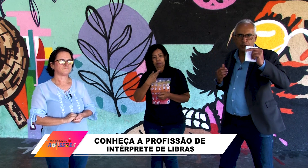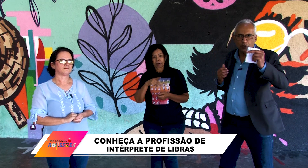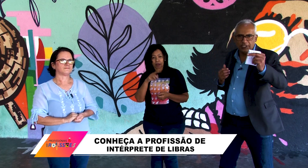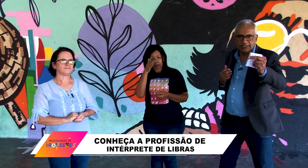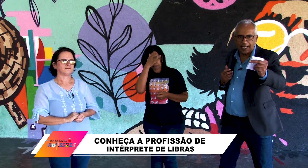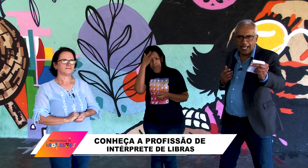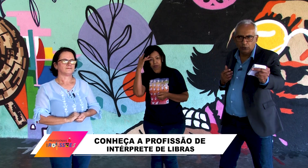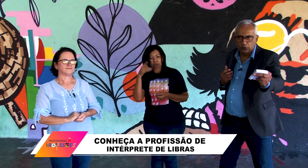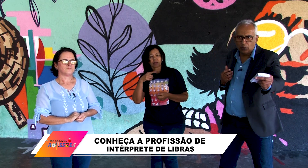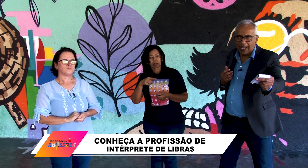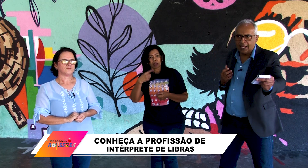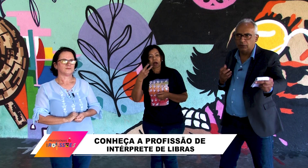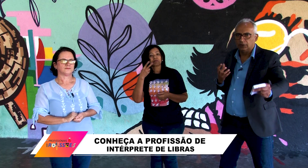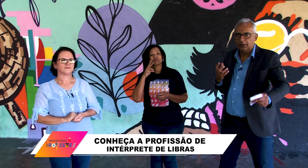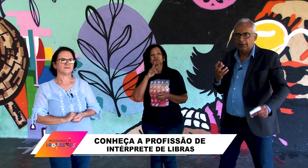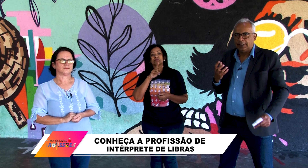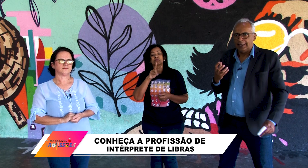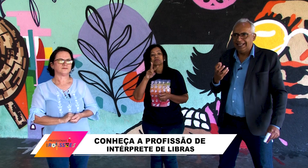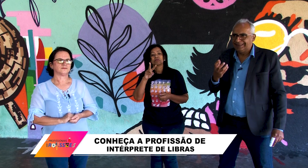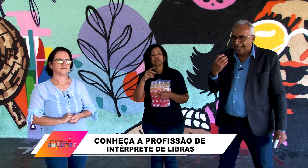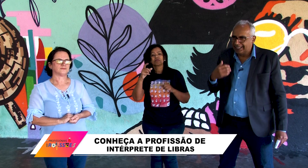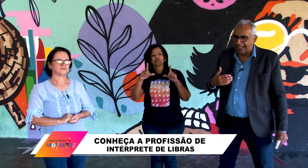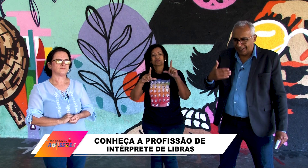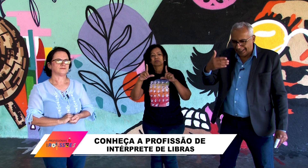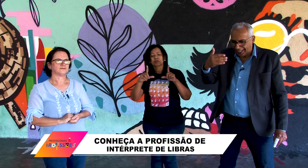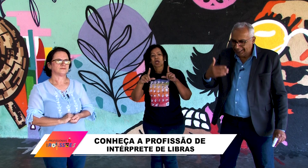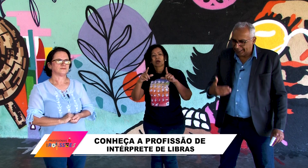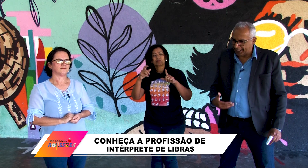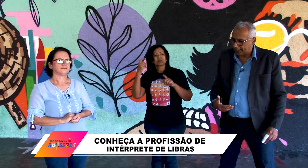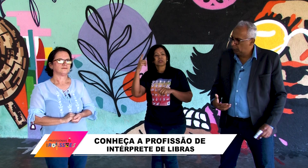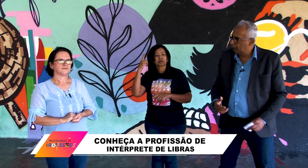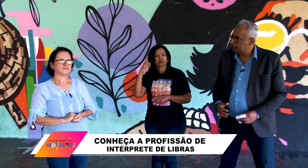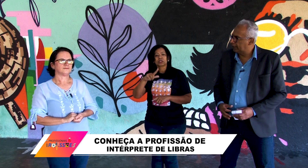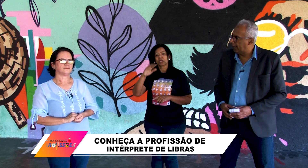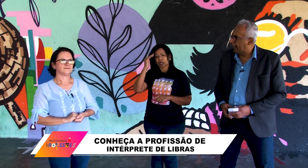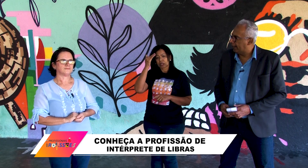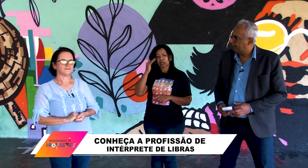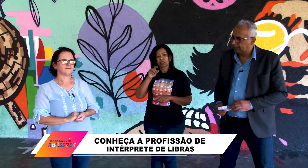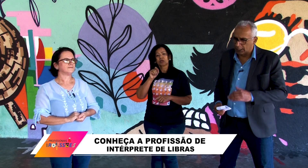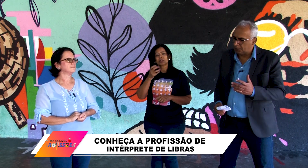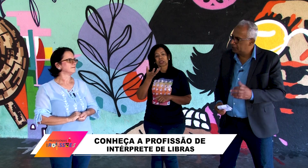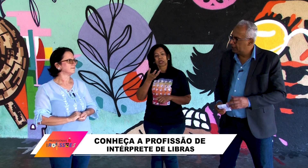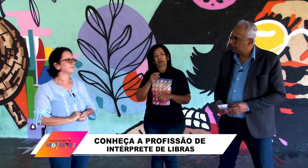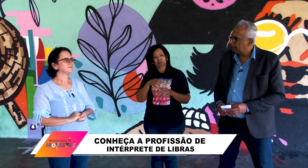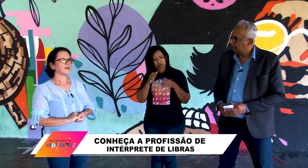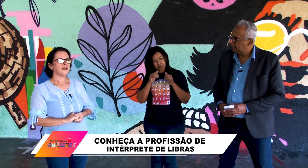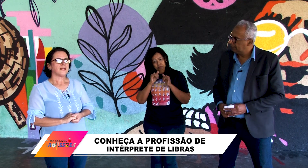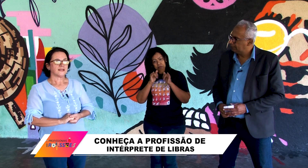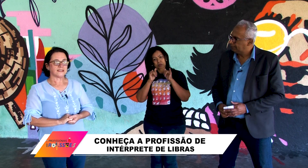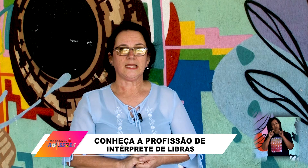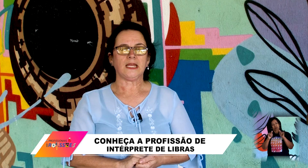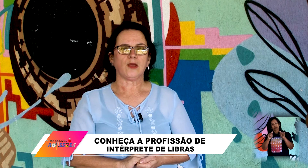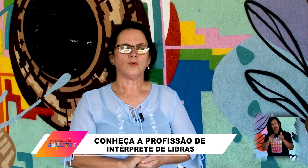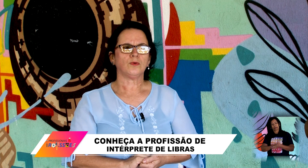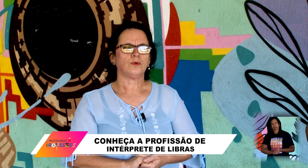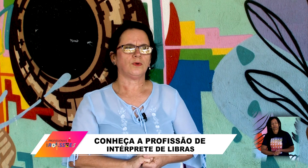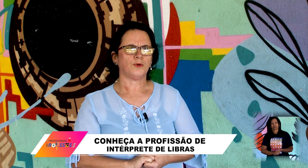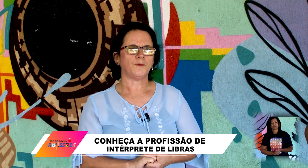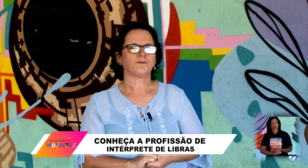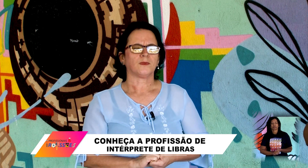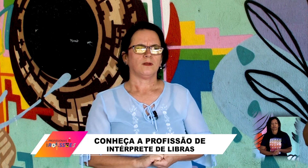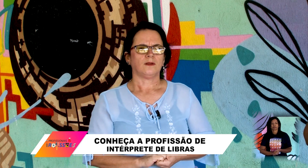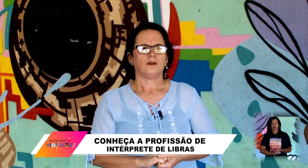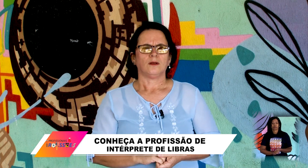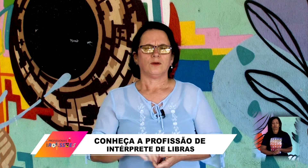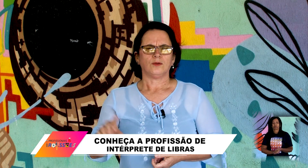aquela pessoa que está lá do outro lado entenda na íntegra aquilo que você quer transmitir? Sim,